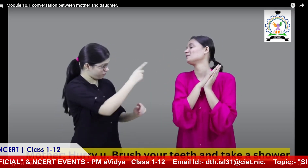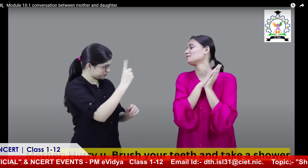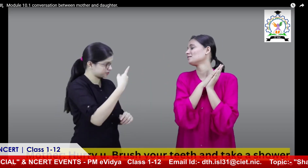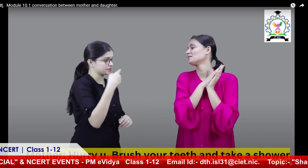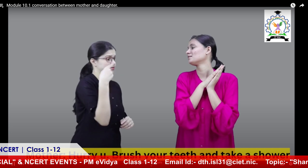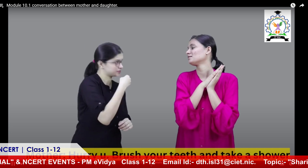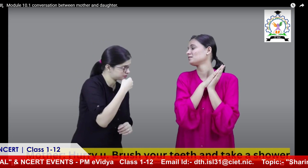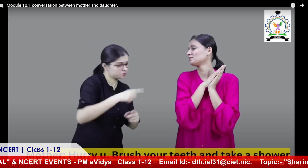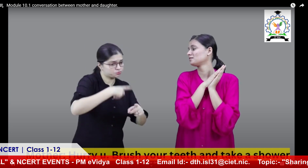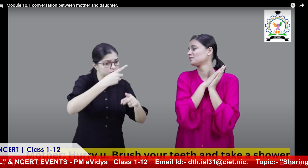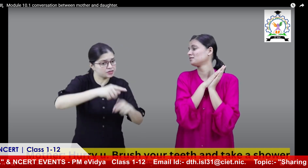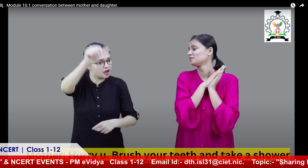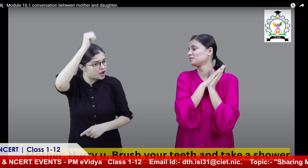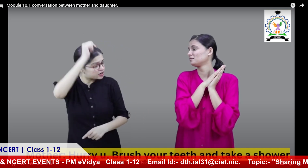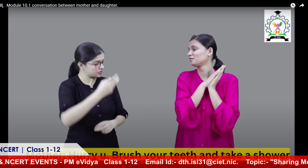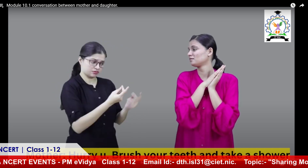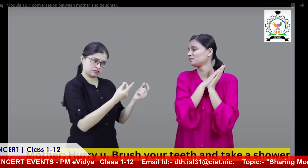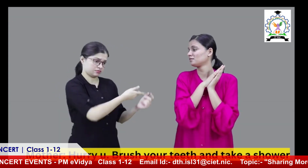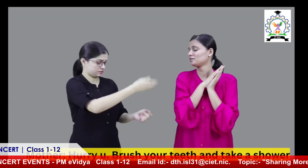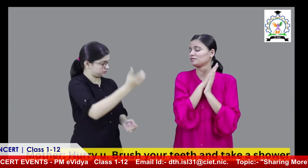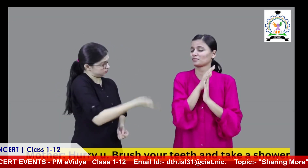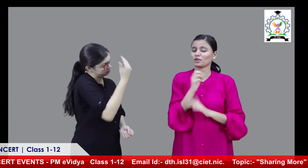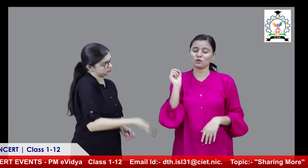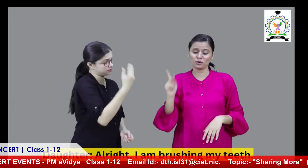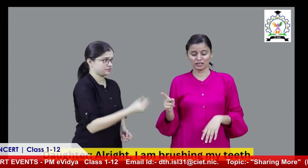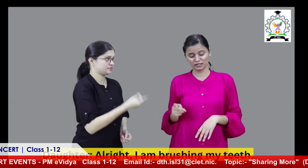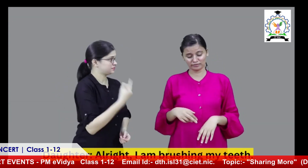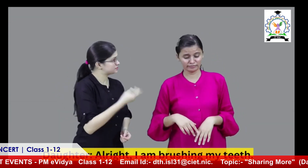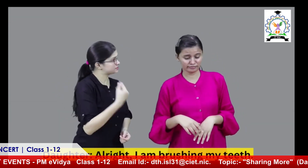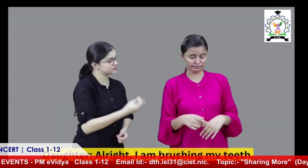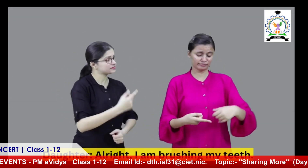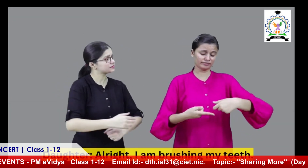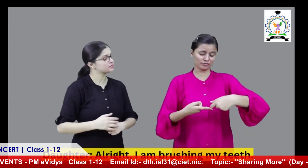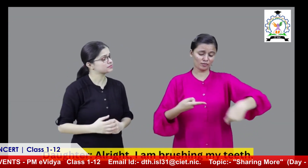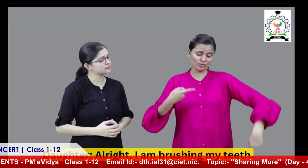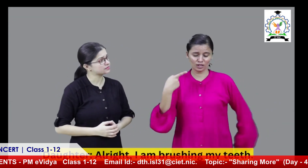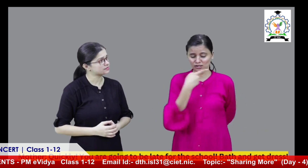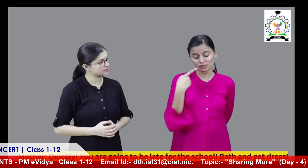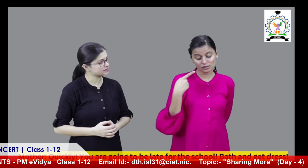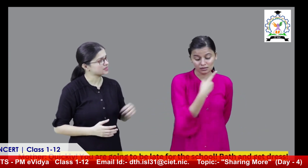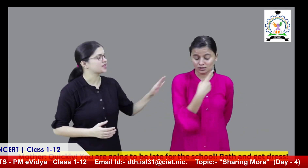नहीं, पहले ब्रश करो, फिर नहाओ, फटाफट जल्दी जल्दी। ठीक है मम्मी।